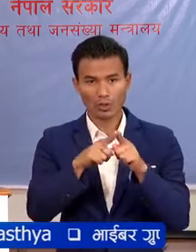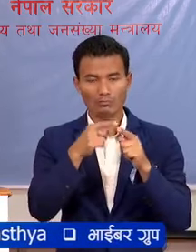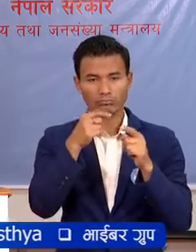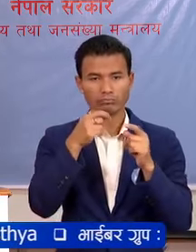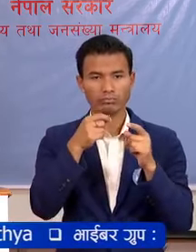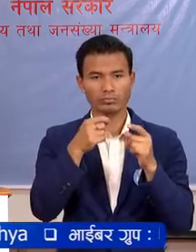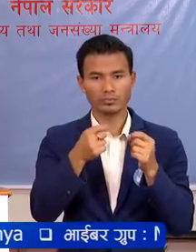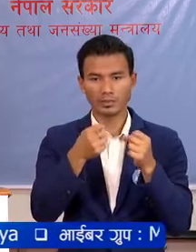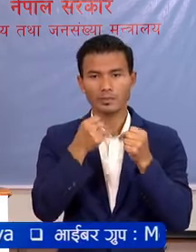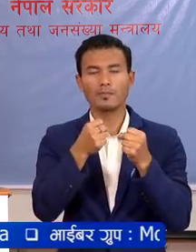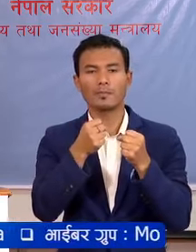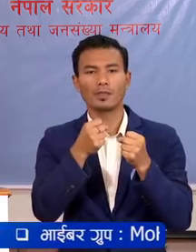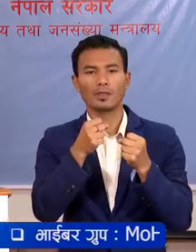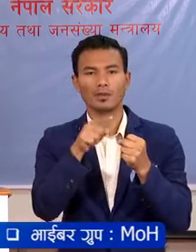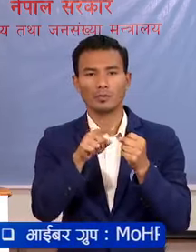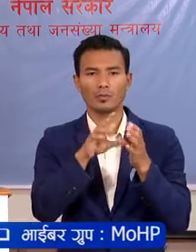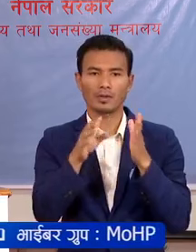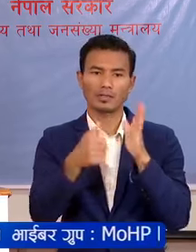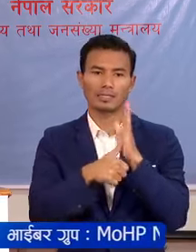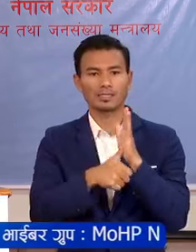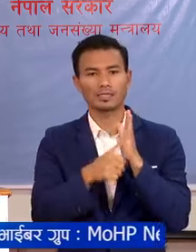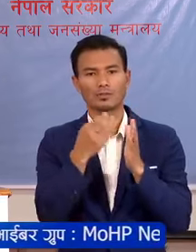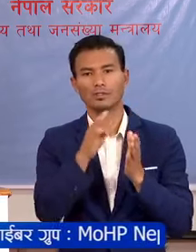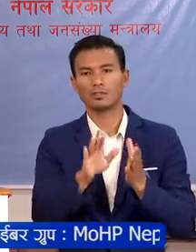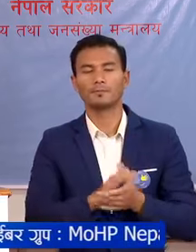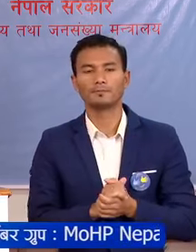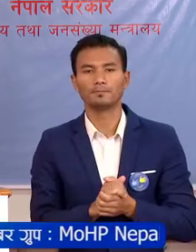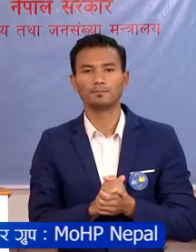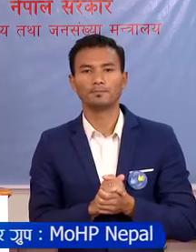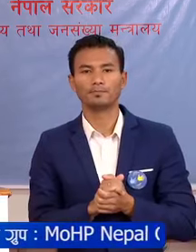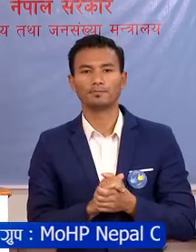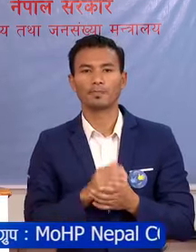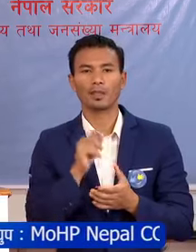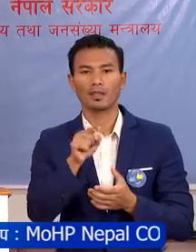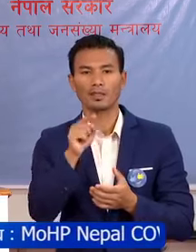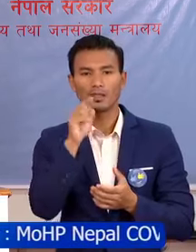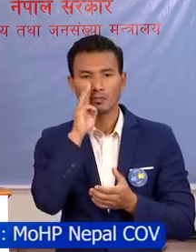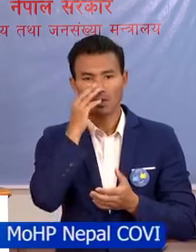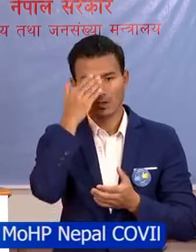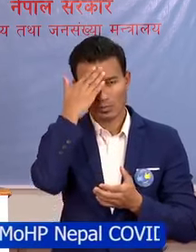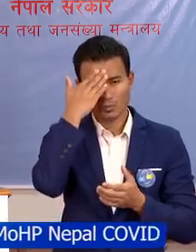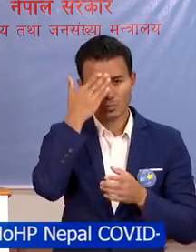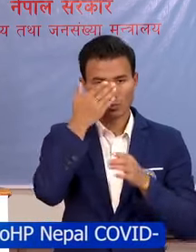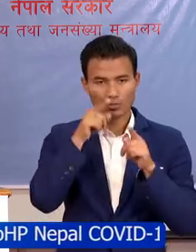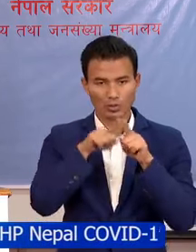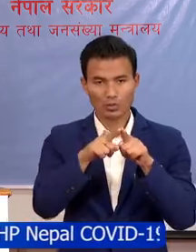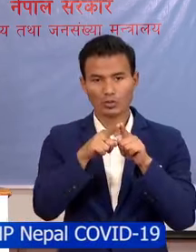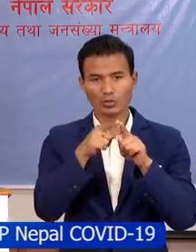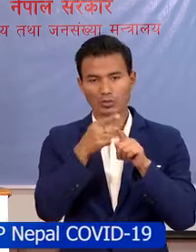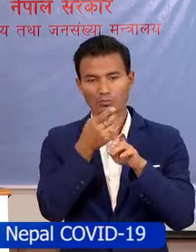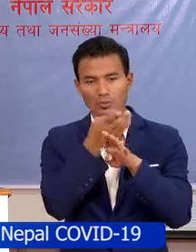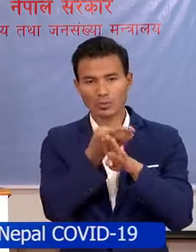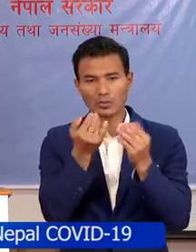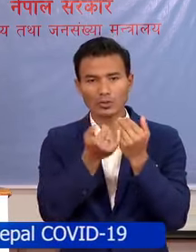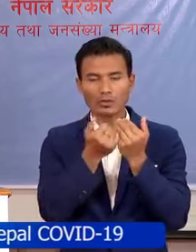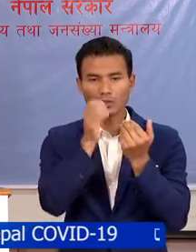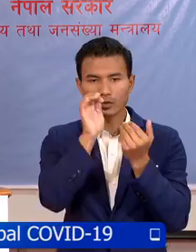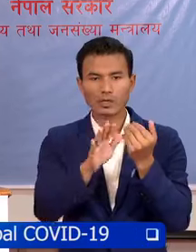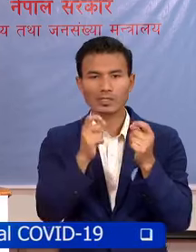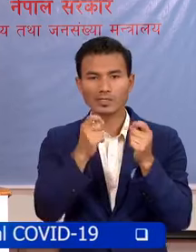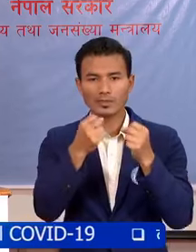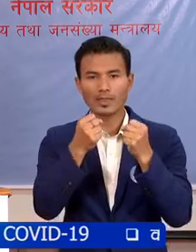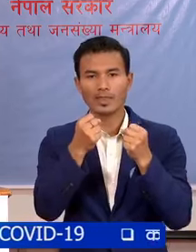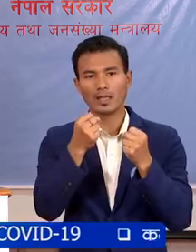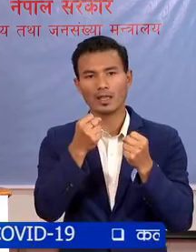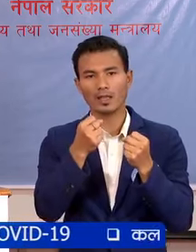चाहें यो टेस्ट ले चांच कर्छों रोग संगा परतिरयात्मा छिएमाता बिविलना खालको वहंचा